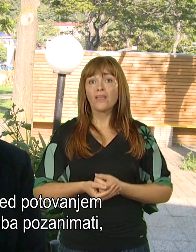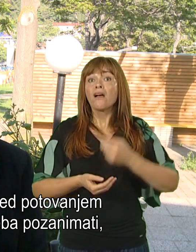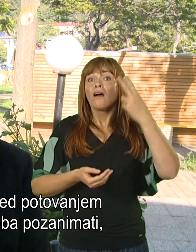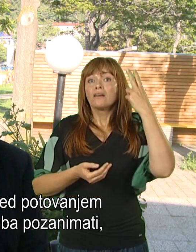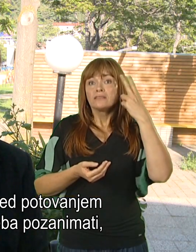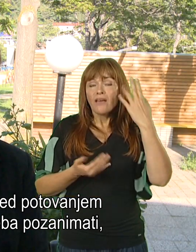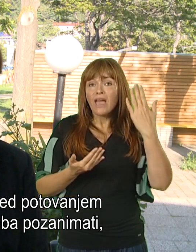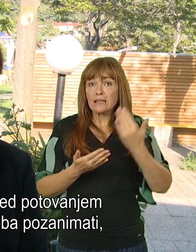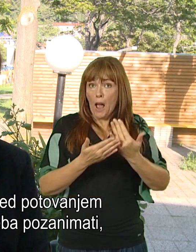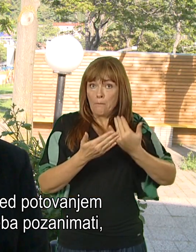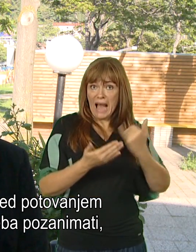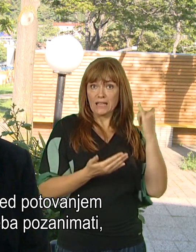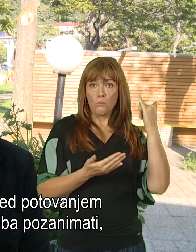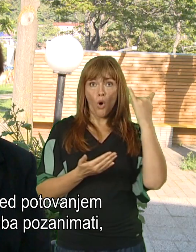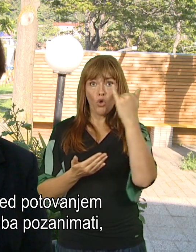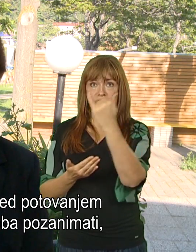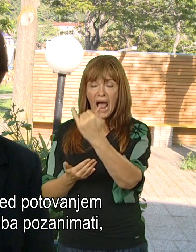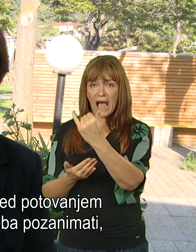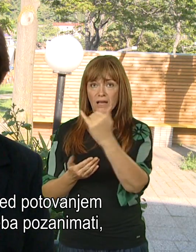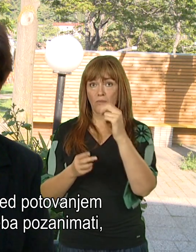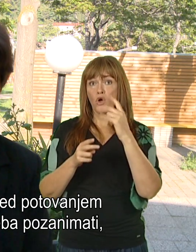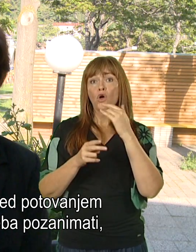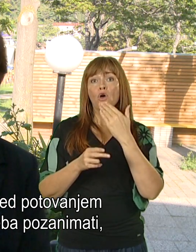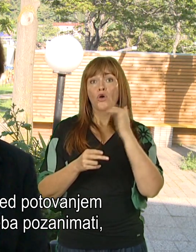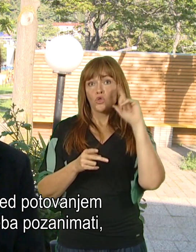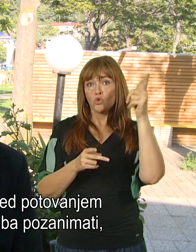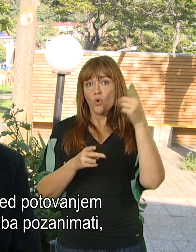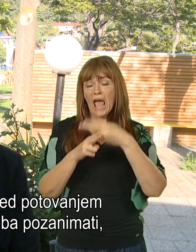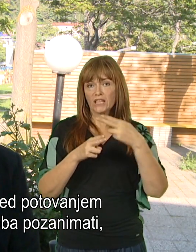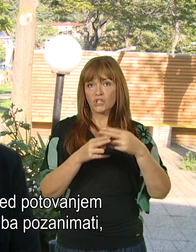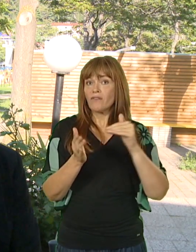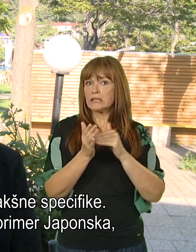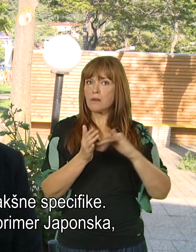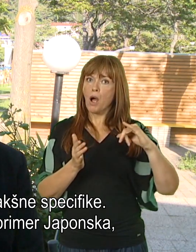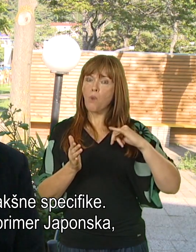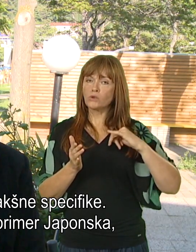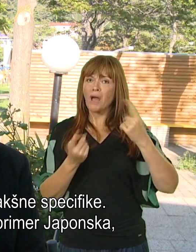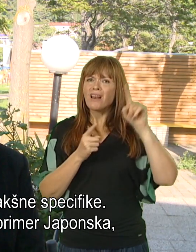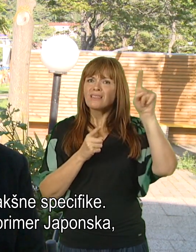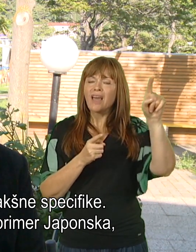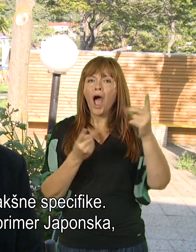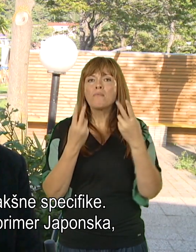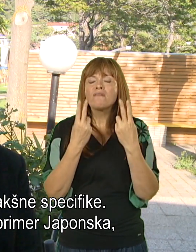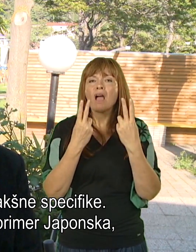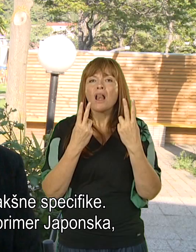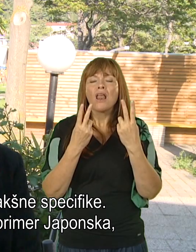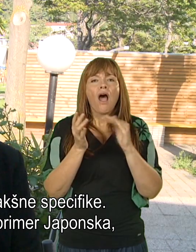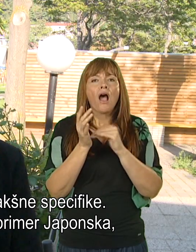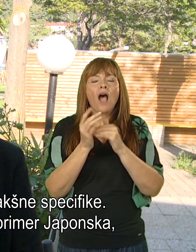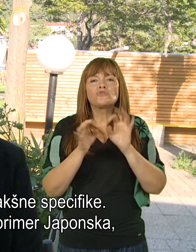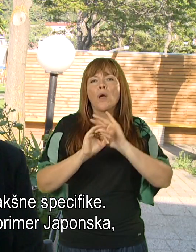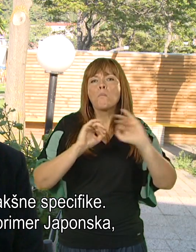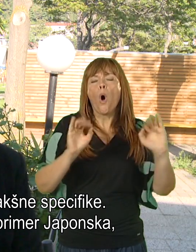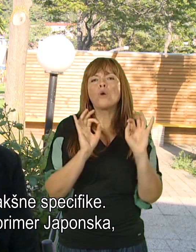Seveda se je pred potovanjem v tuje države treba pozanimati, če tam veljajo kakšne specifike, kot